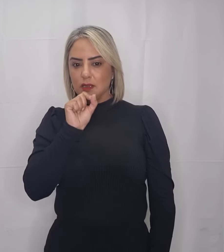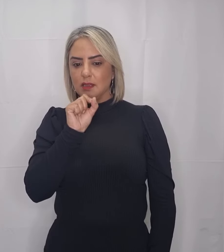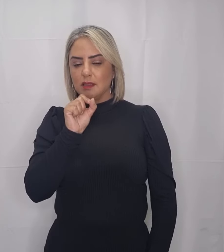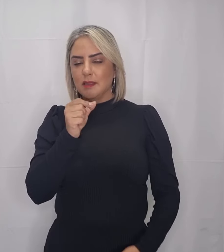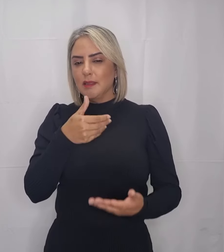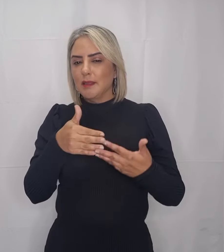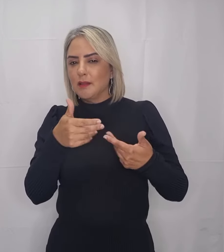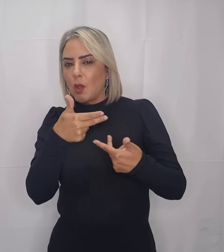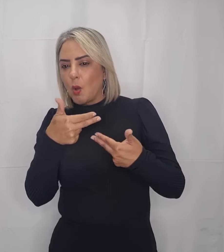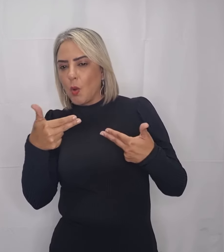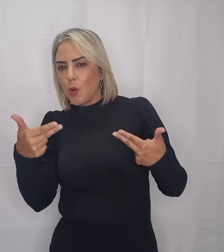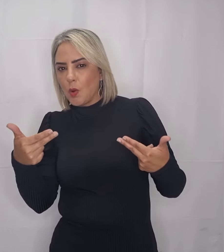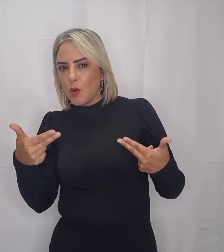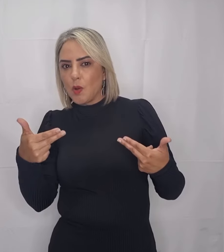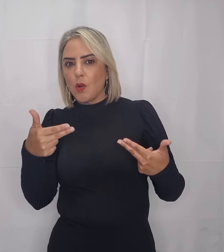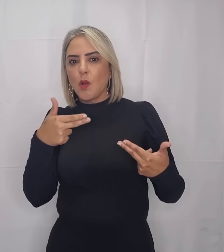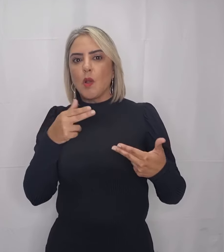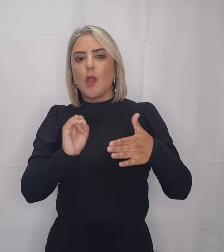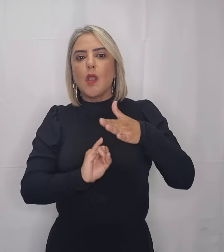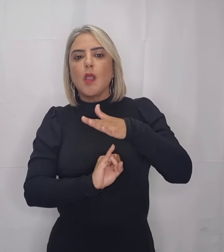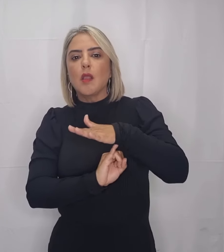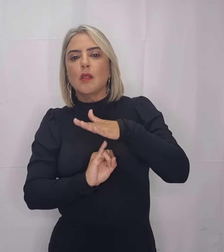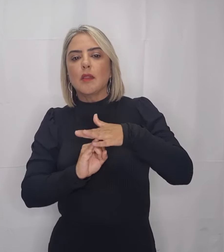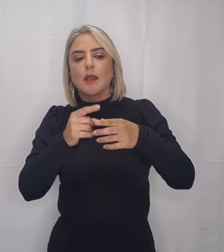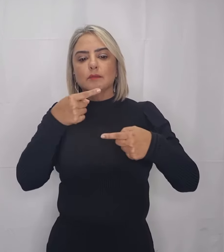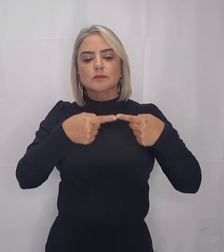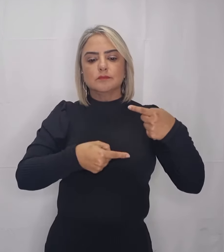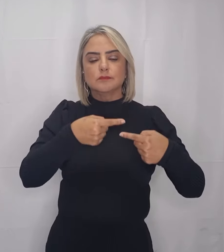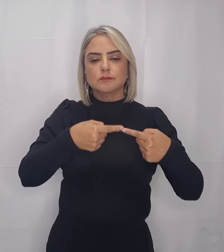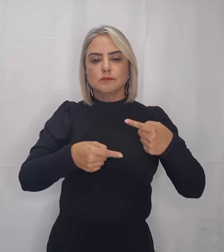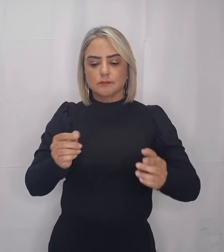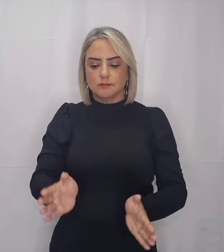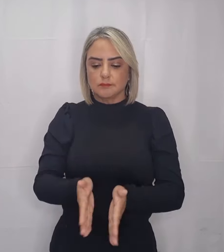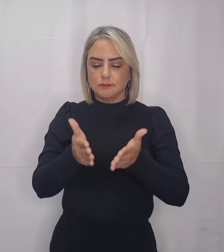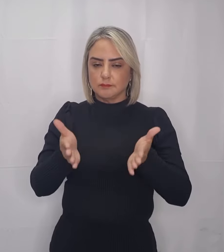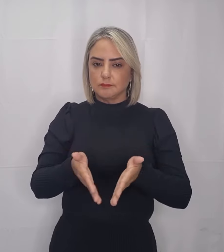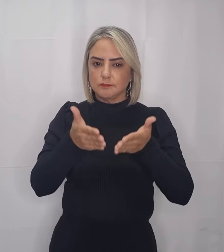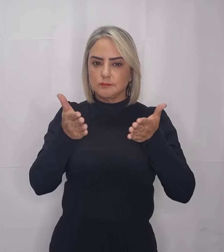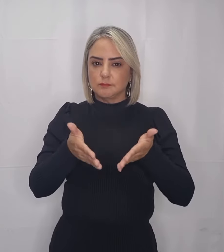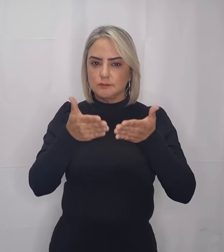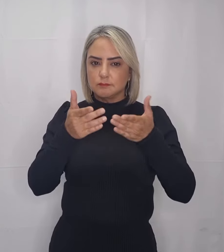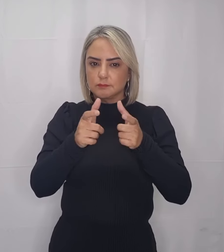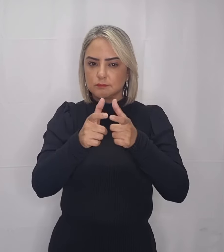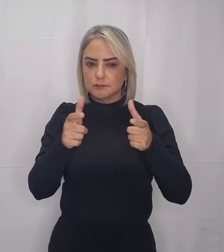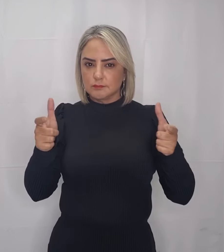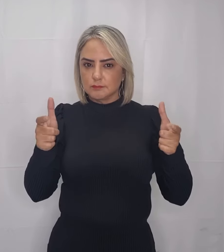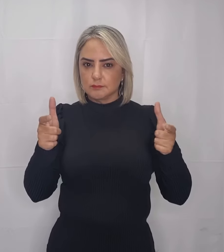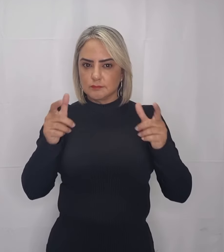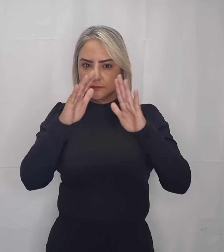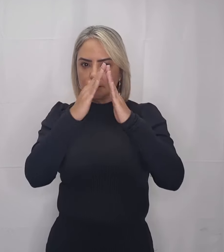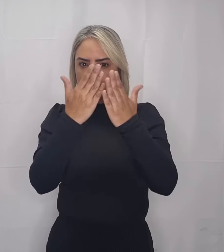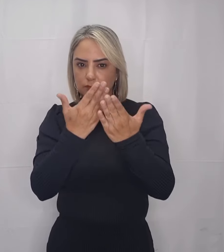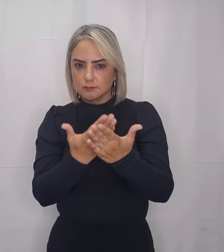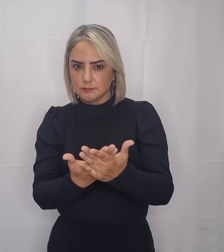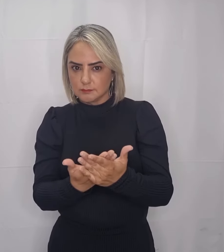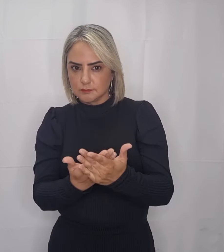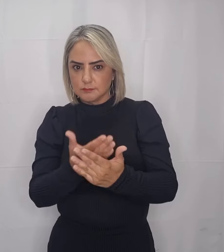coisas, instituía a política de incentivo à ampliação das escolas de tempo integral e